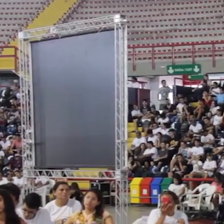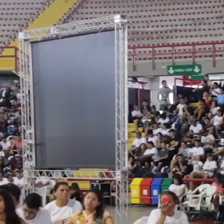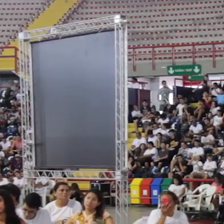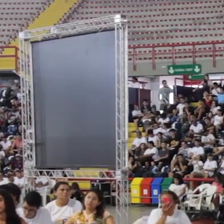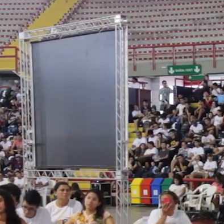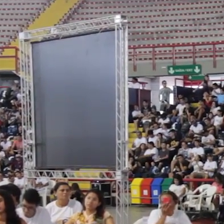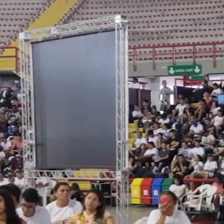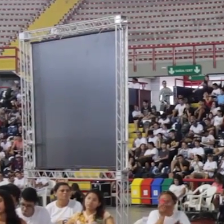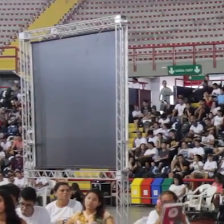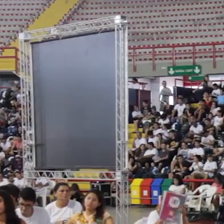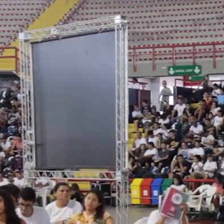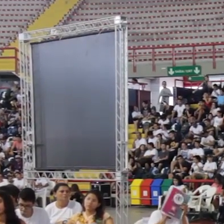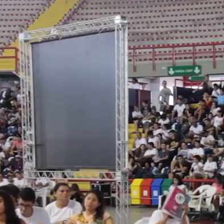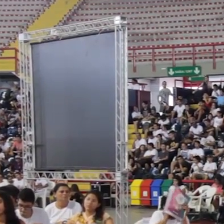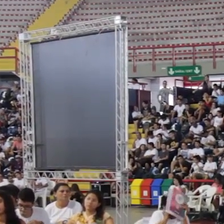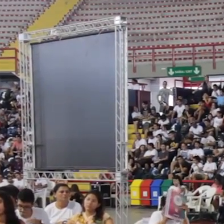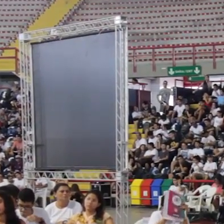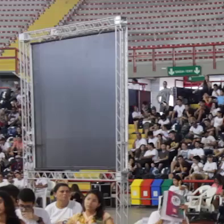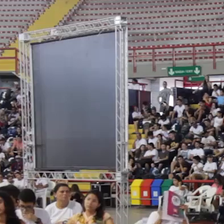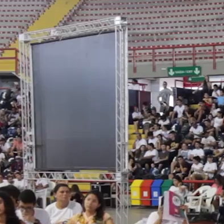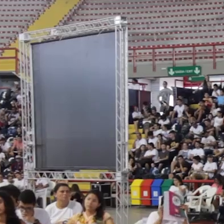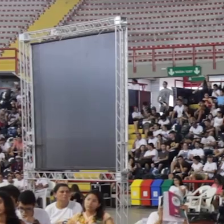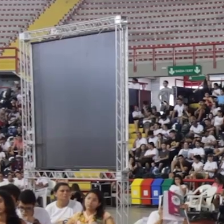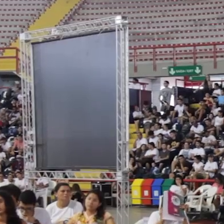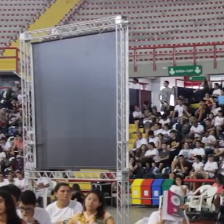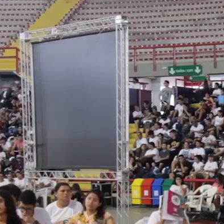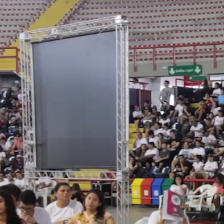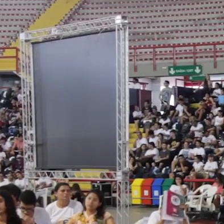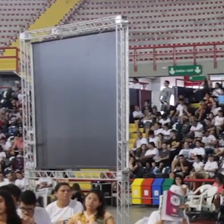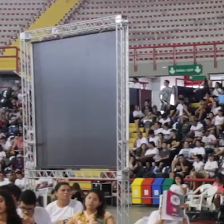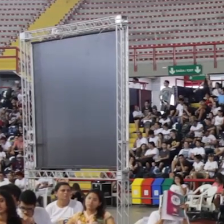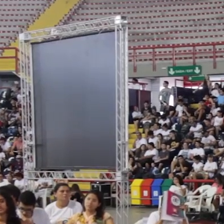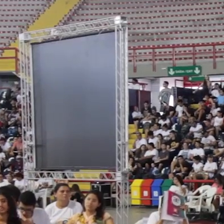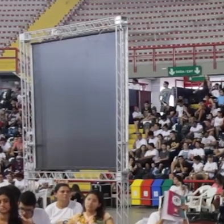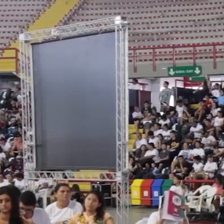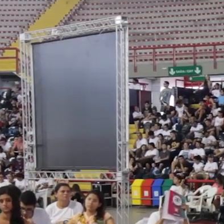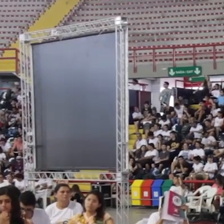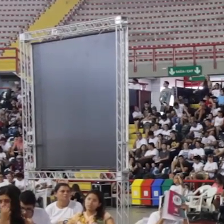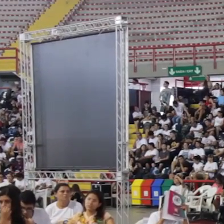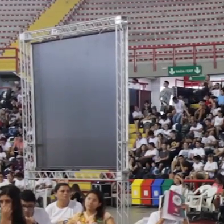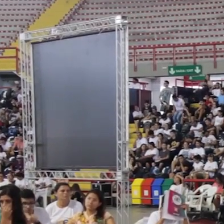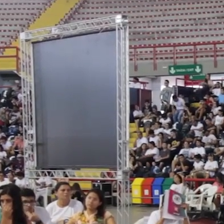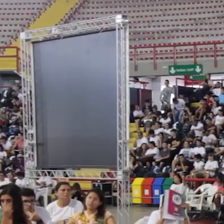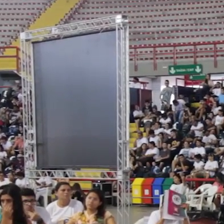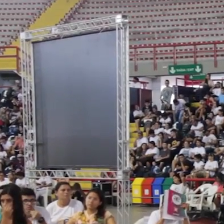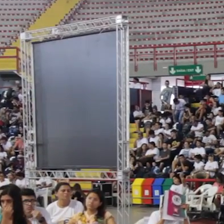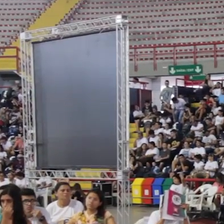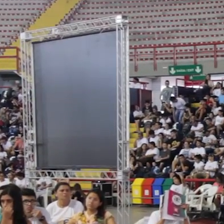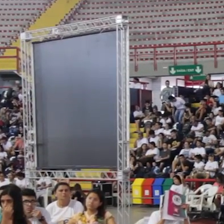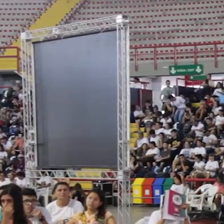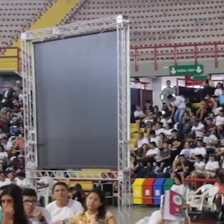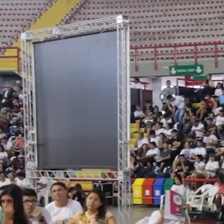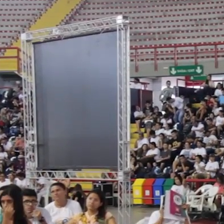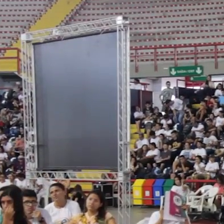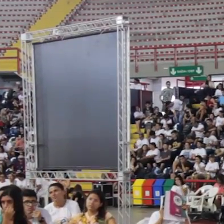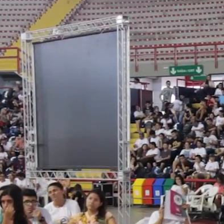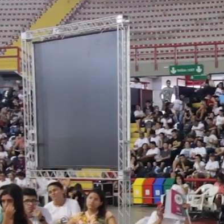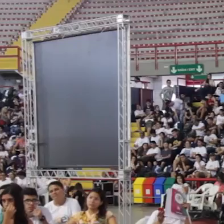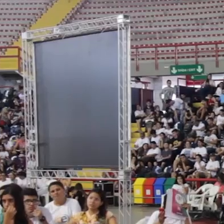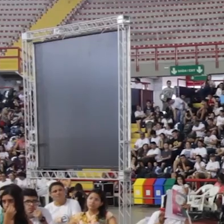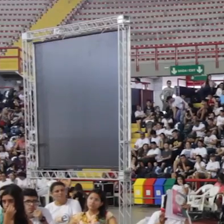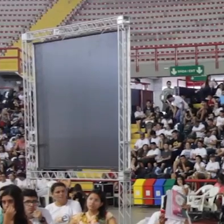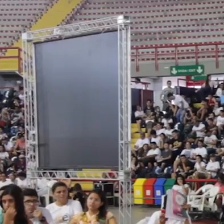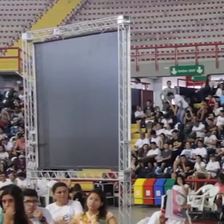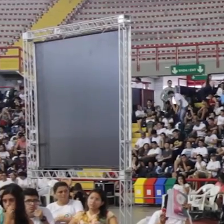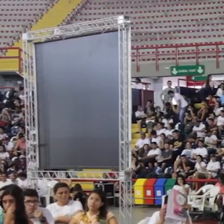população sobre a importância de preservar a água. Agora, pode ou não pode? Por quê? Porque a ação não foi a consciência, a ação